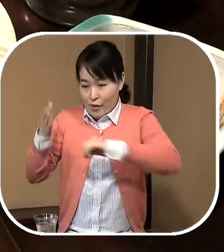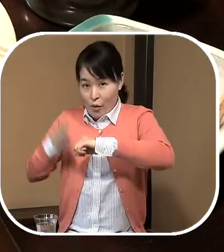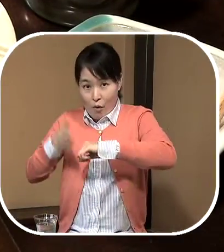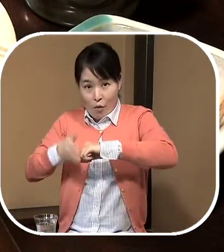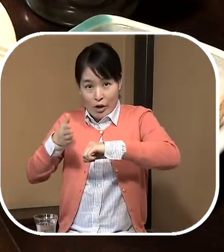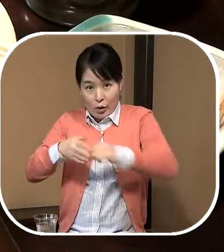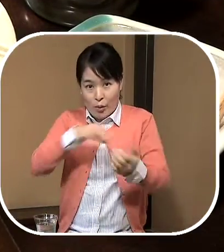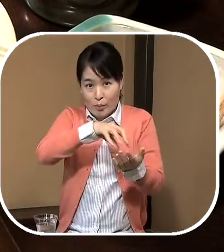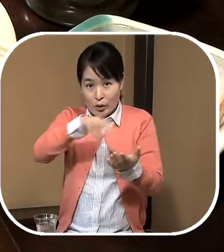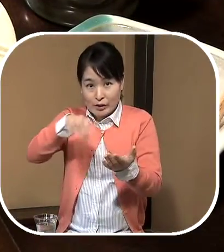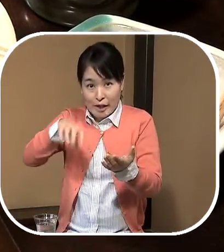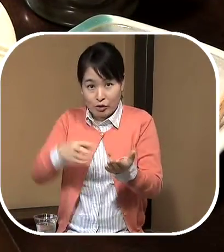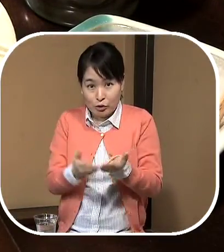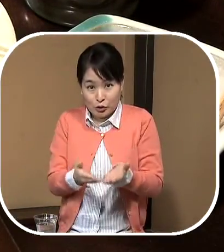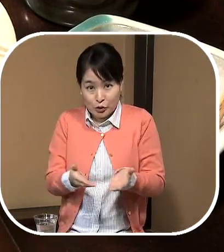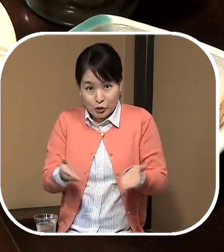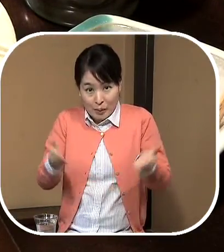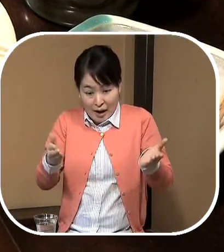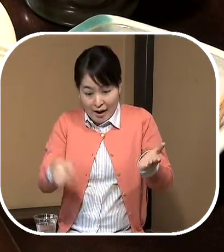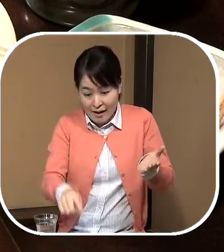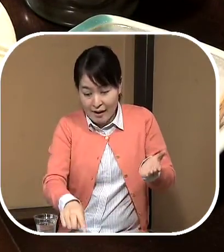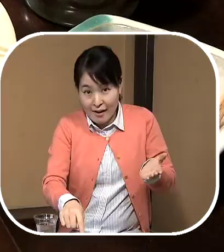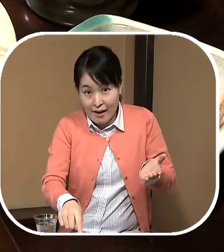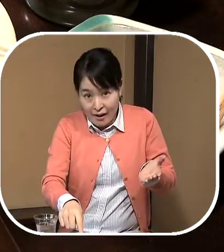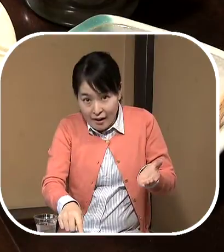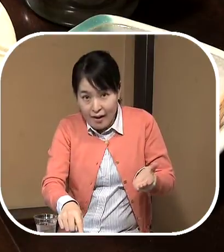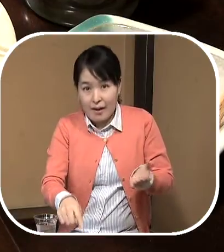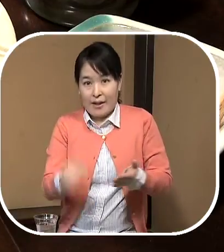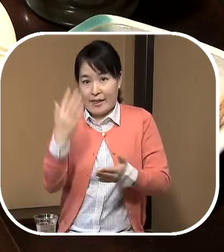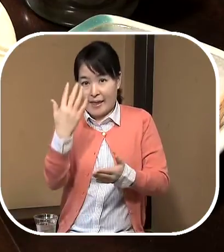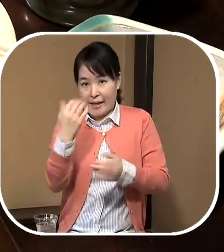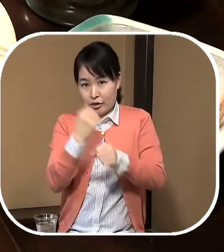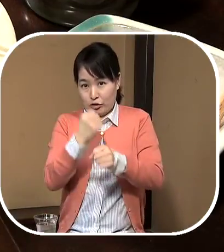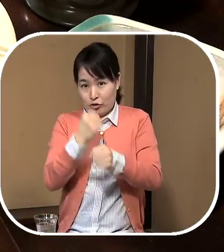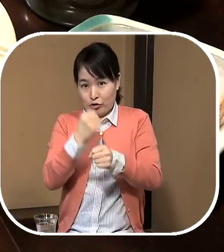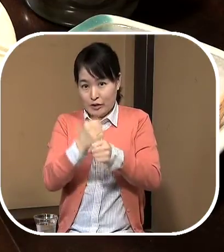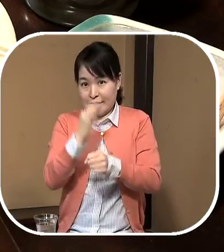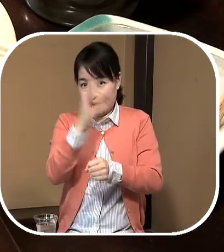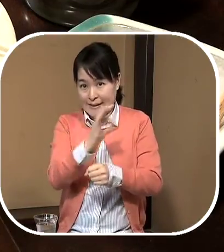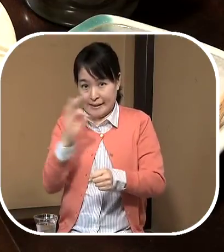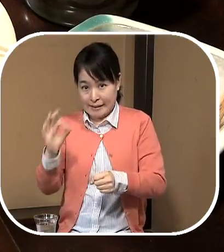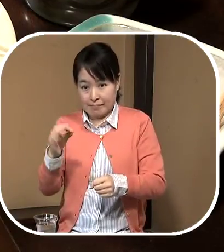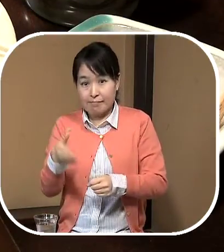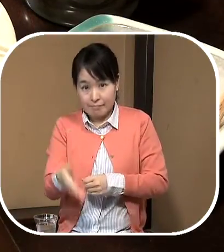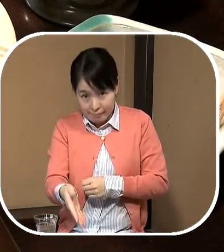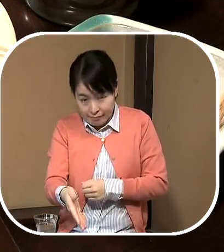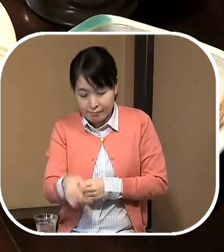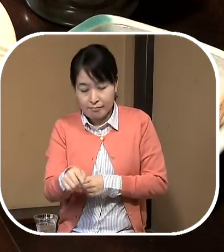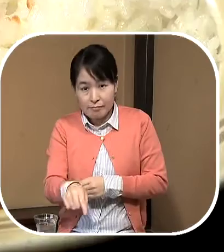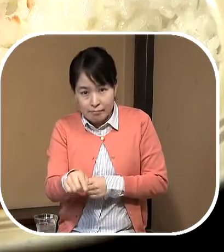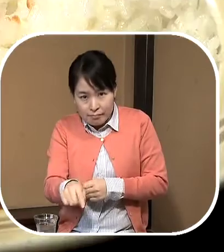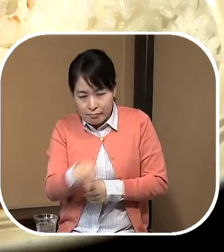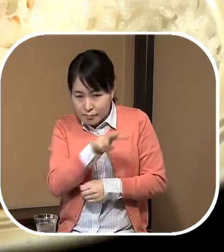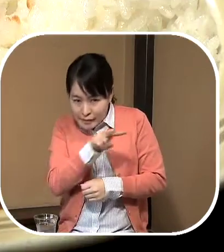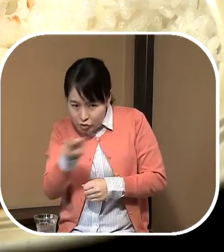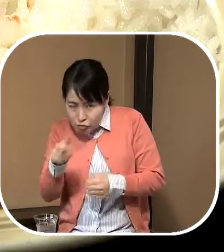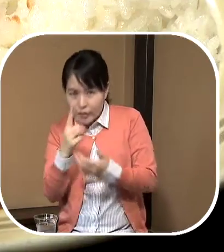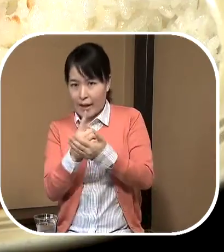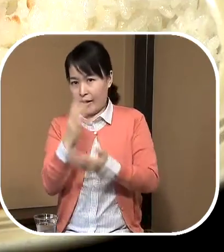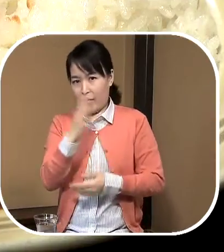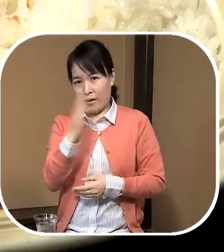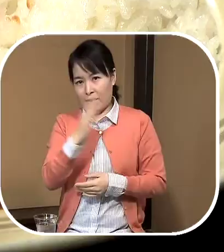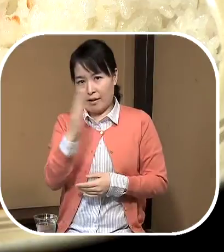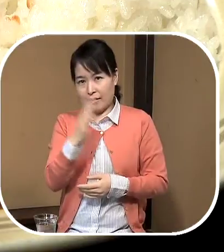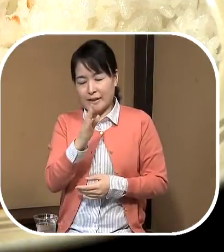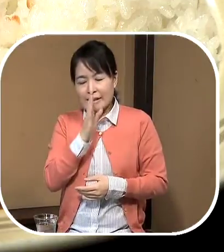こちらでは料理を盛り付ける器が民芸品です。民